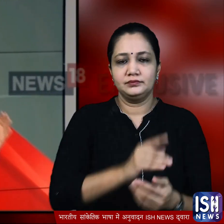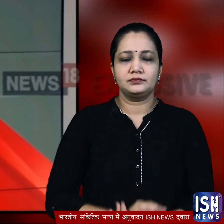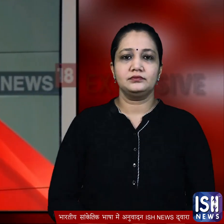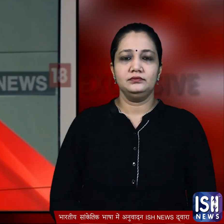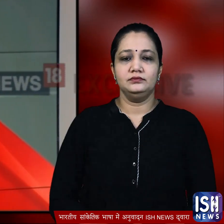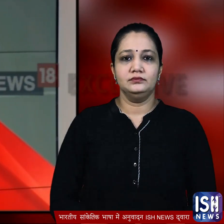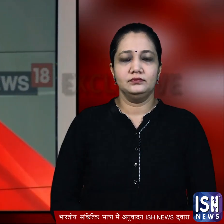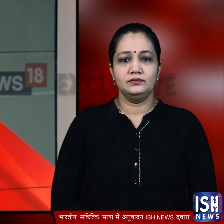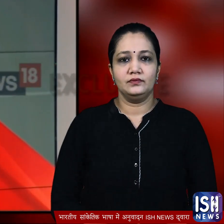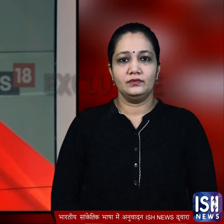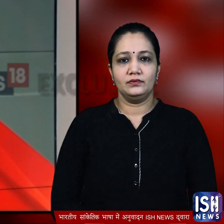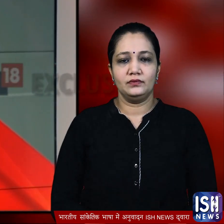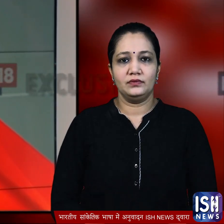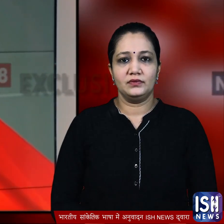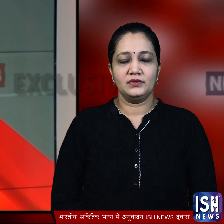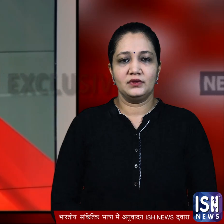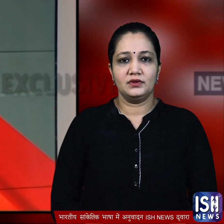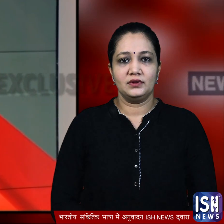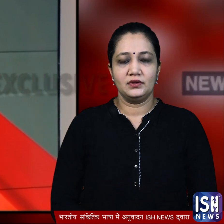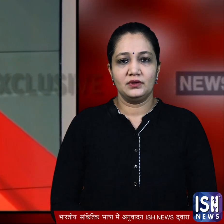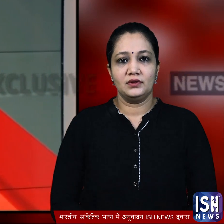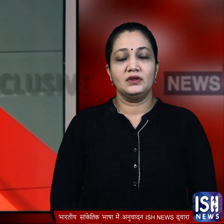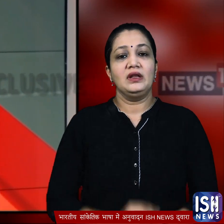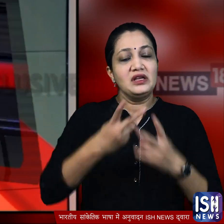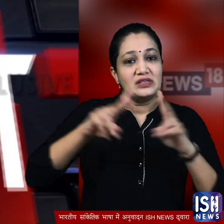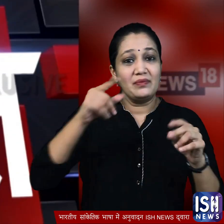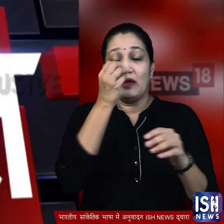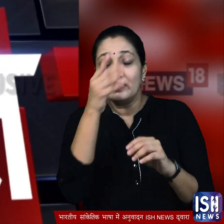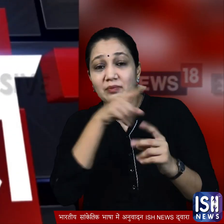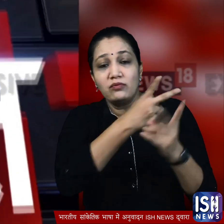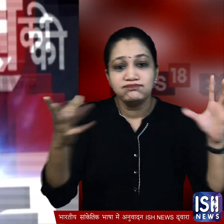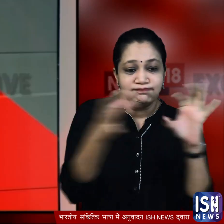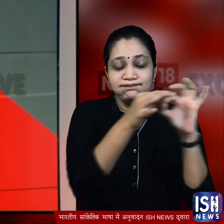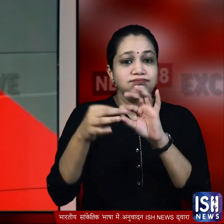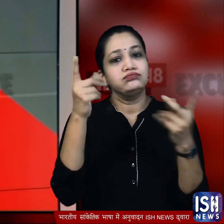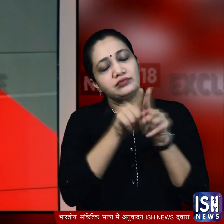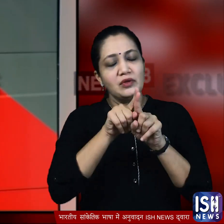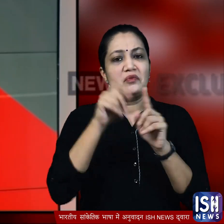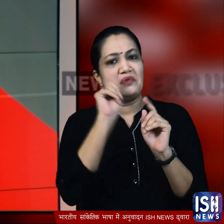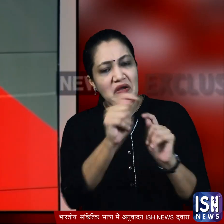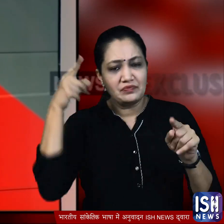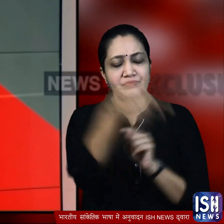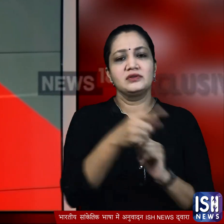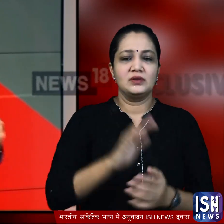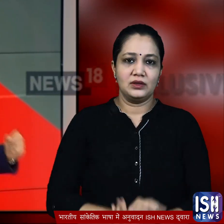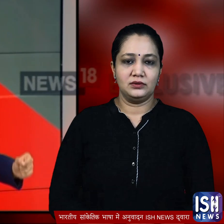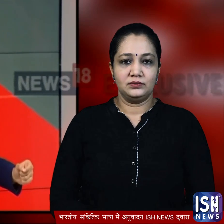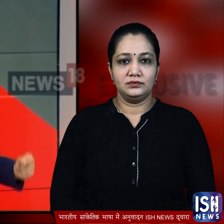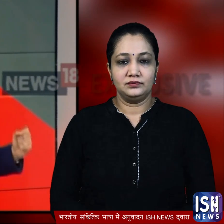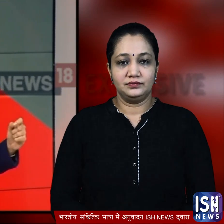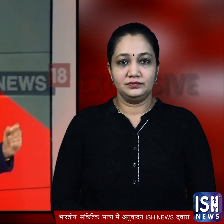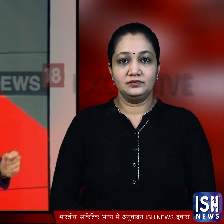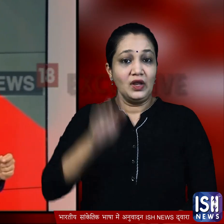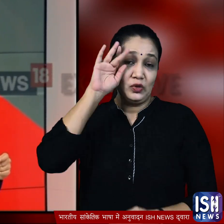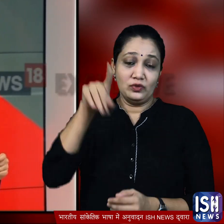पर सत्ताधारी बीजेपी के इशारे पर काम करने का आरोप भी लगा दिया। खबर है कि पाकिस्तान में बैठे आतंकी जम्मू कश्मीर